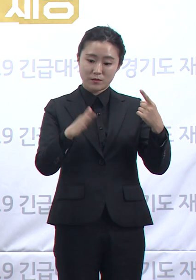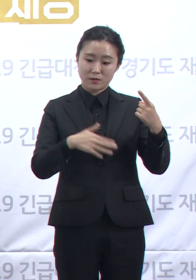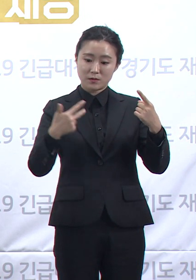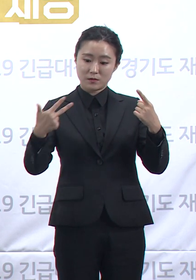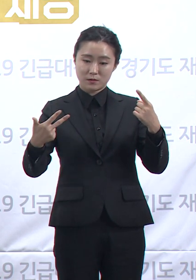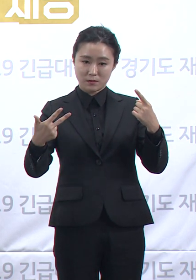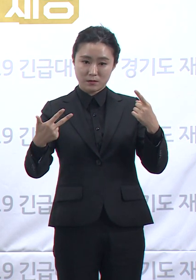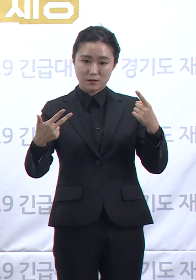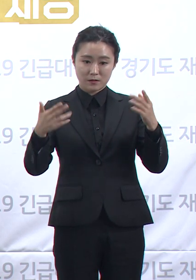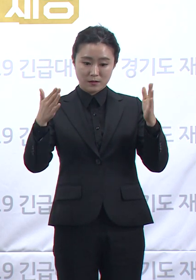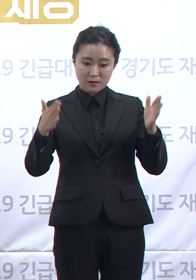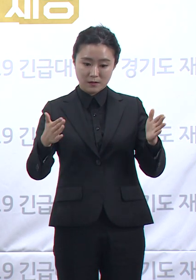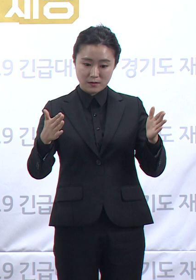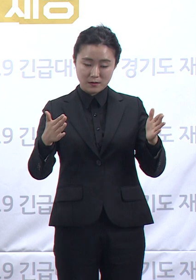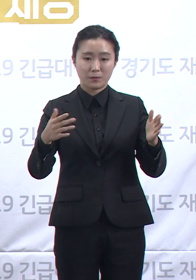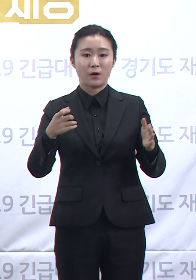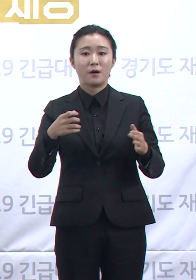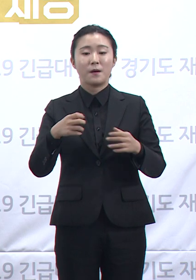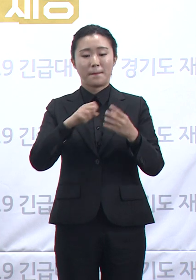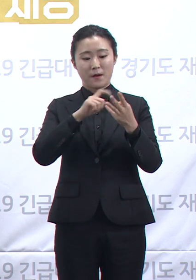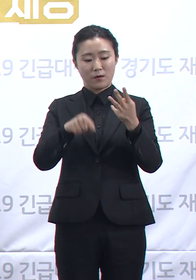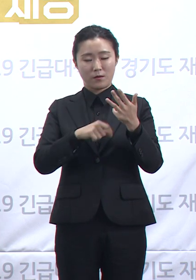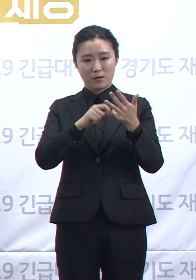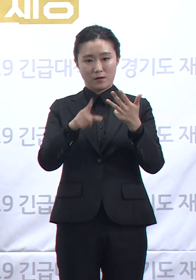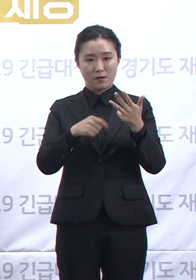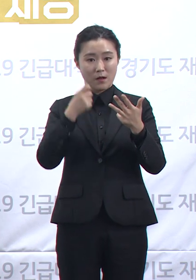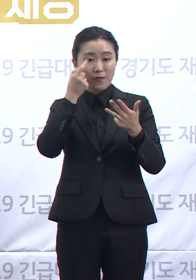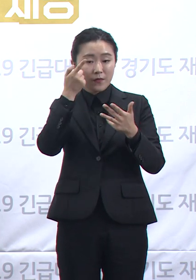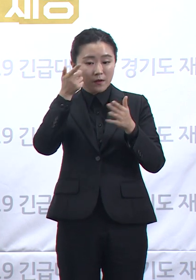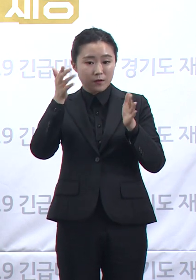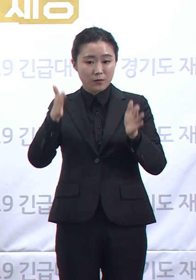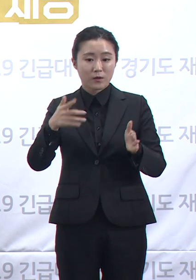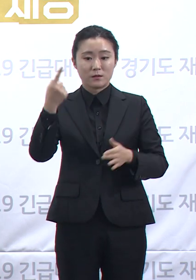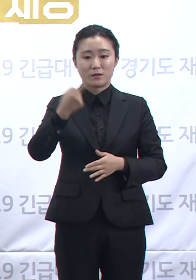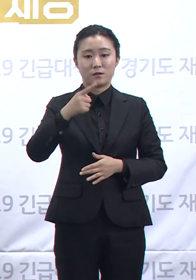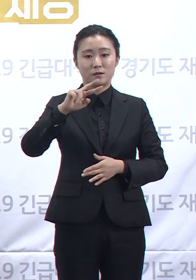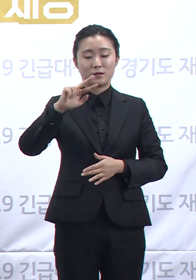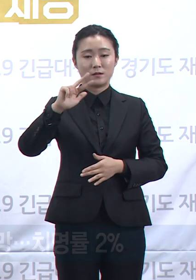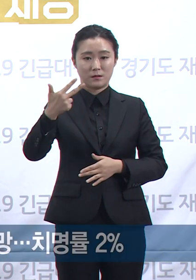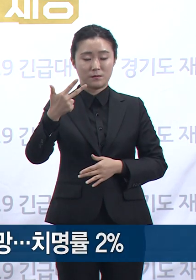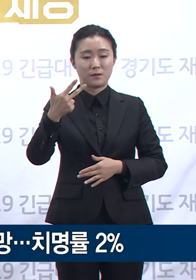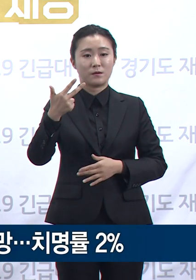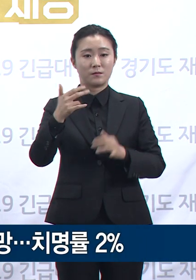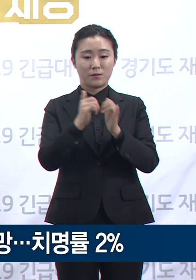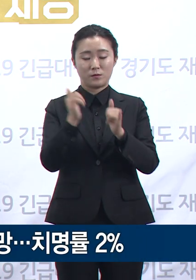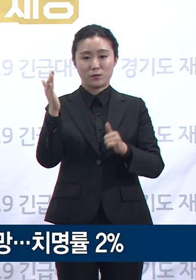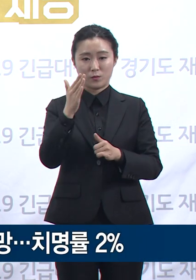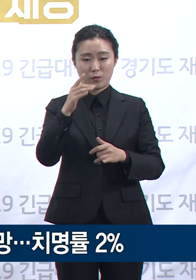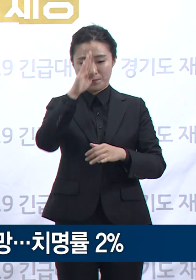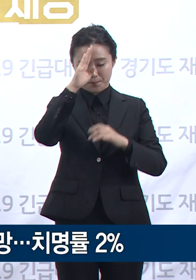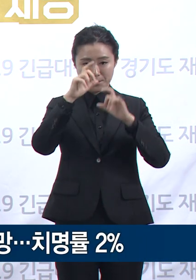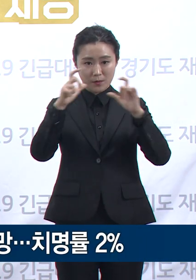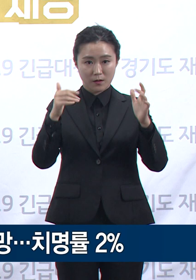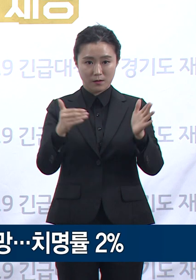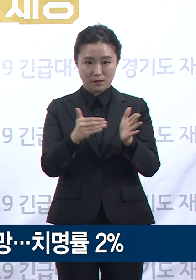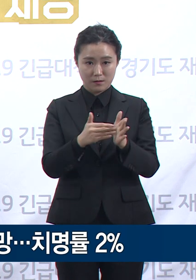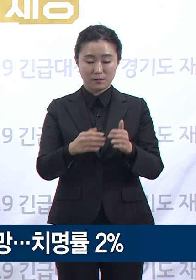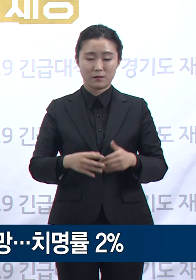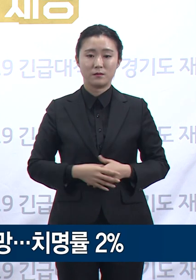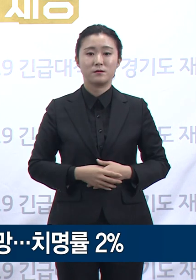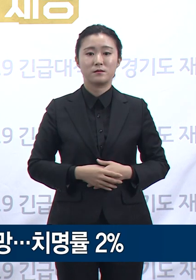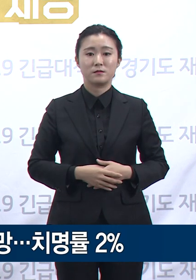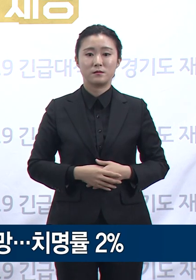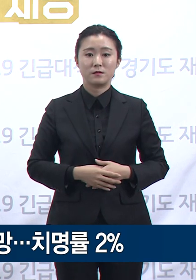동안 1,771명이 확진되었습니다. 8월 31일까지의 확진자 총 3,330명